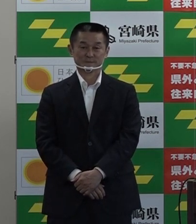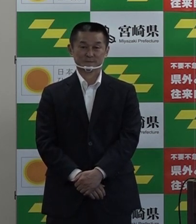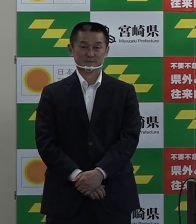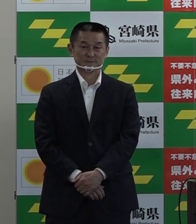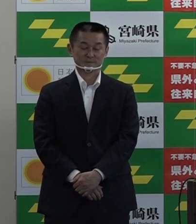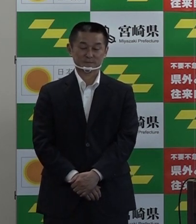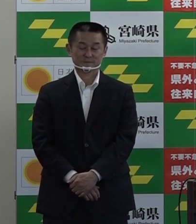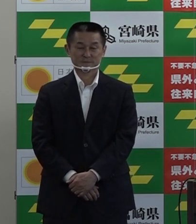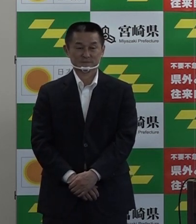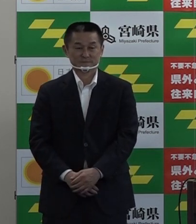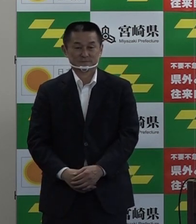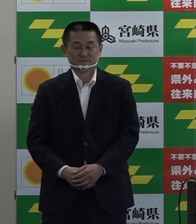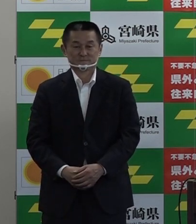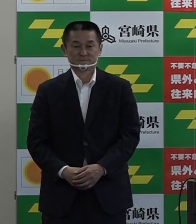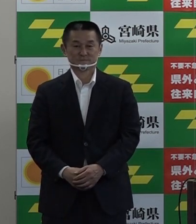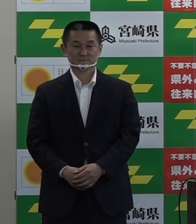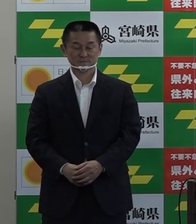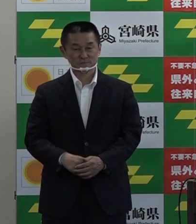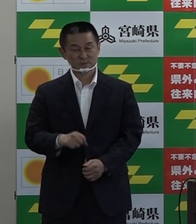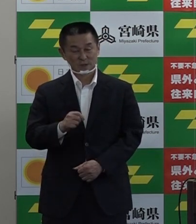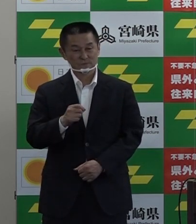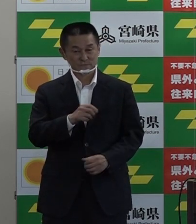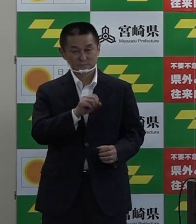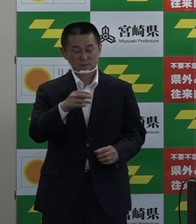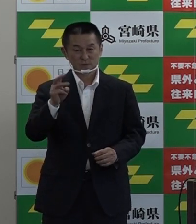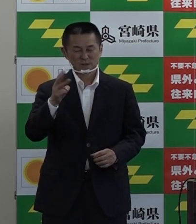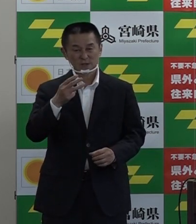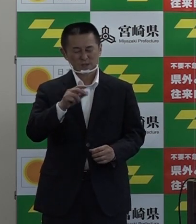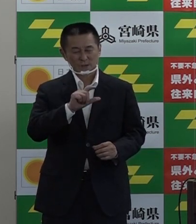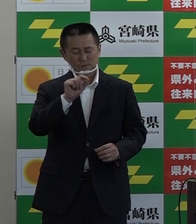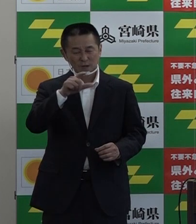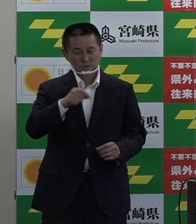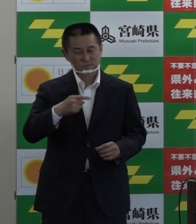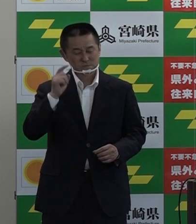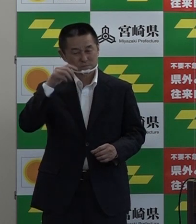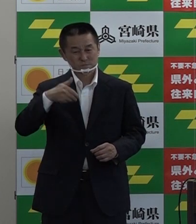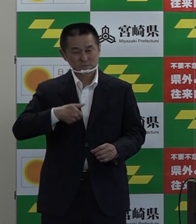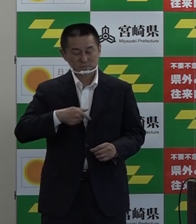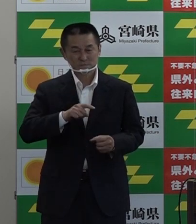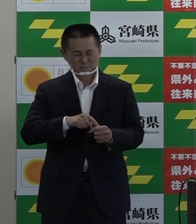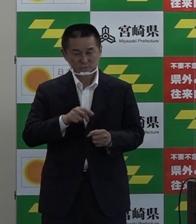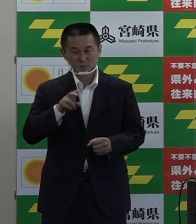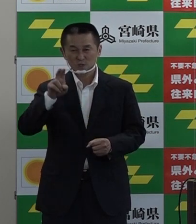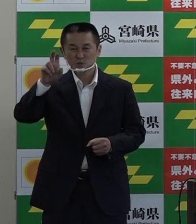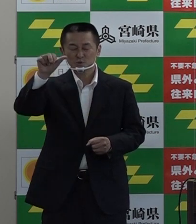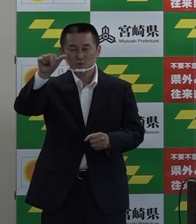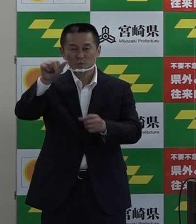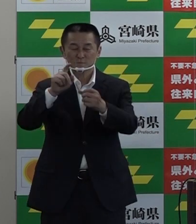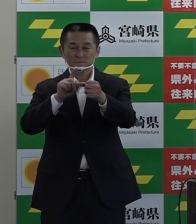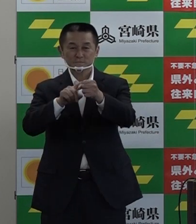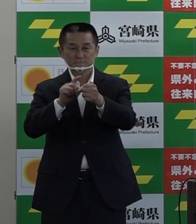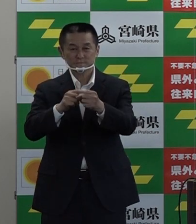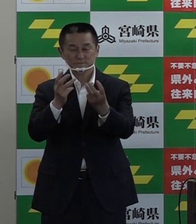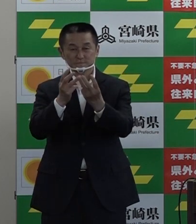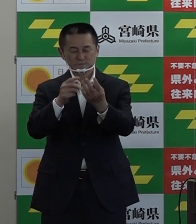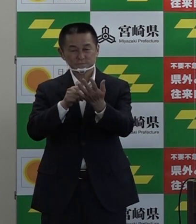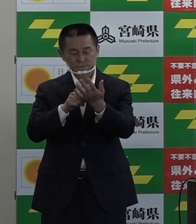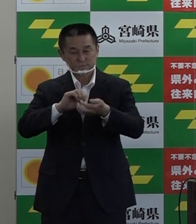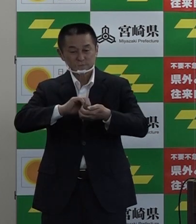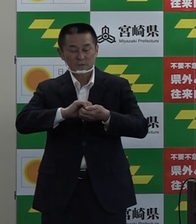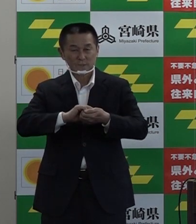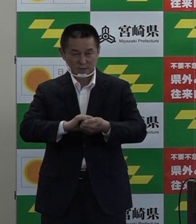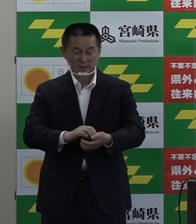ありがとうございます。 第3波の時の教訓としましては、まあ、そういう25なりの目安を受けて、定め